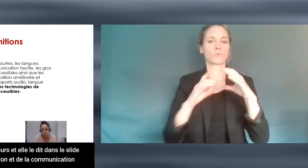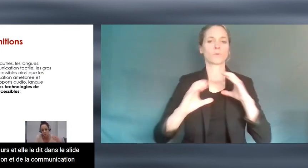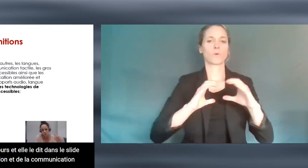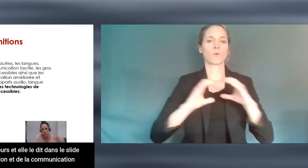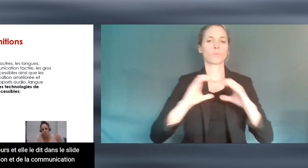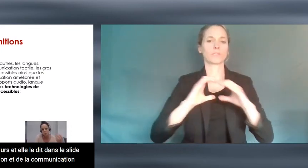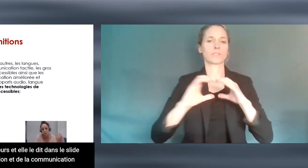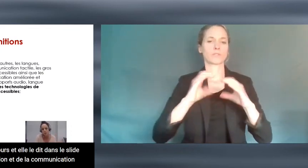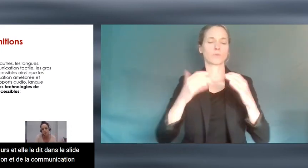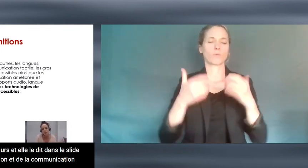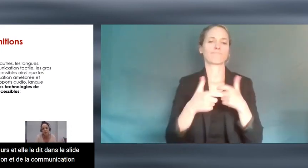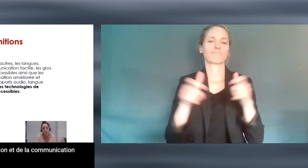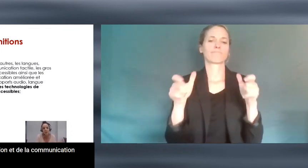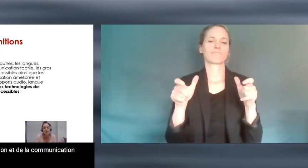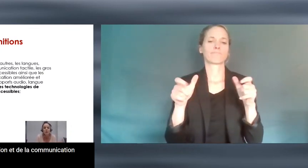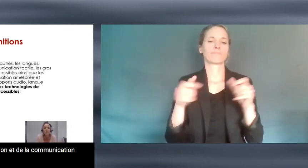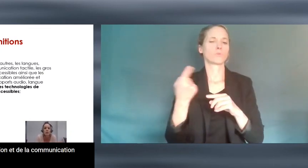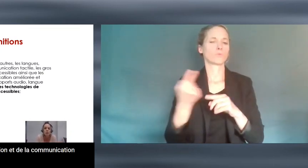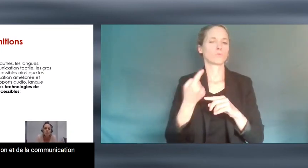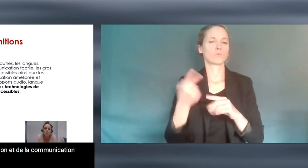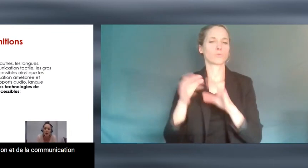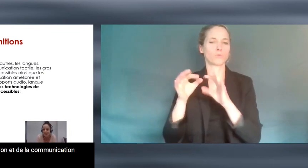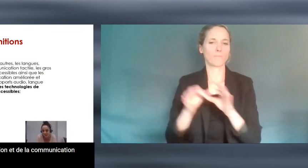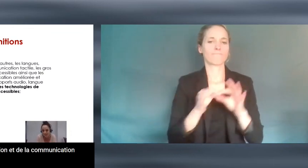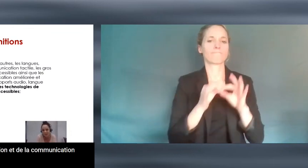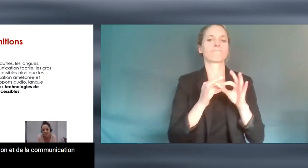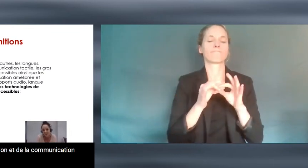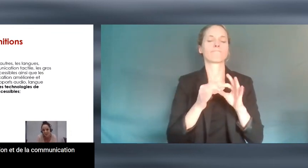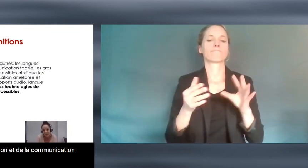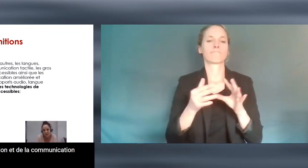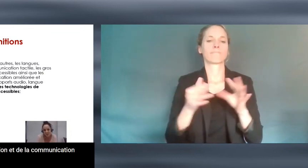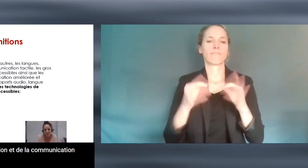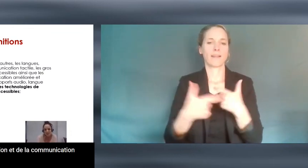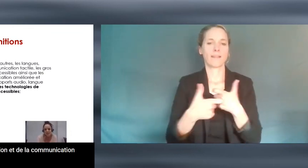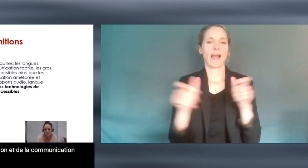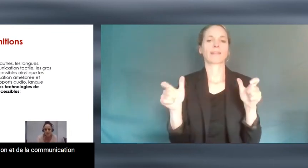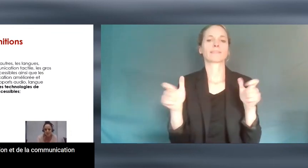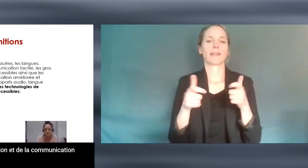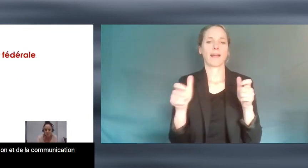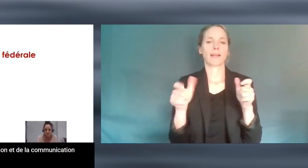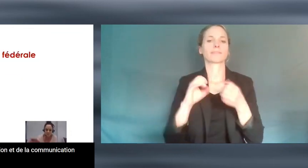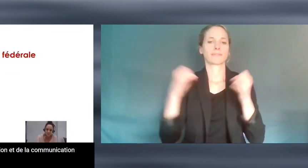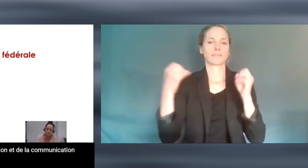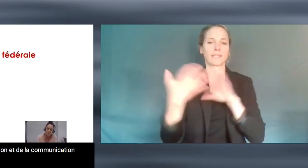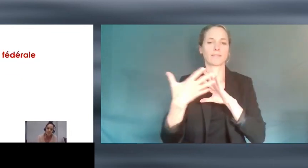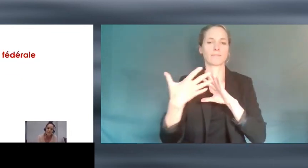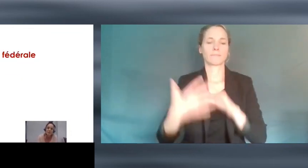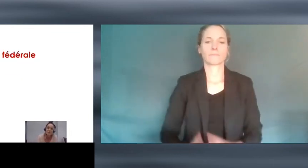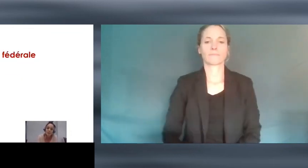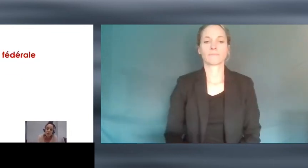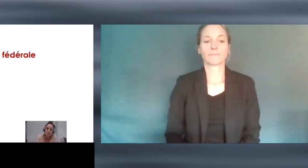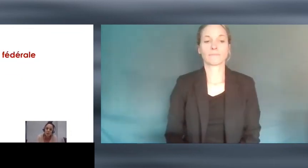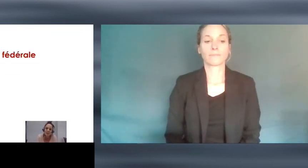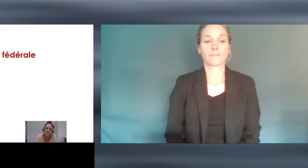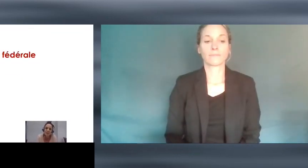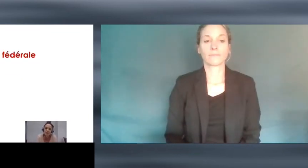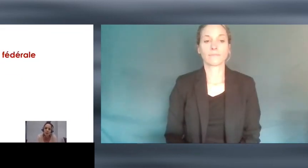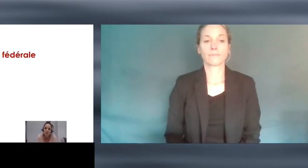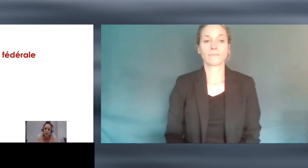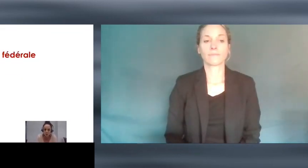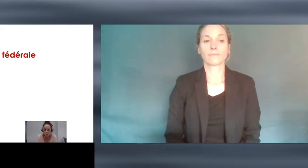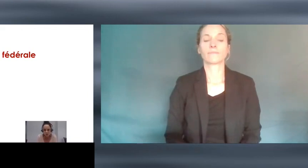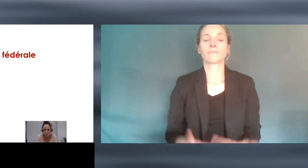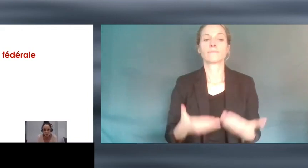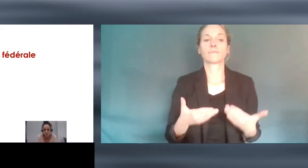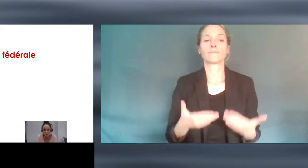accessible. Donc on pense toujours également à l'accès à Internet. Maintenant, pour ce qui est